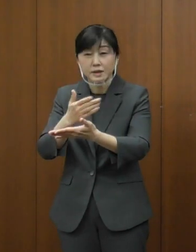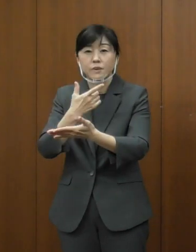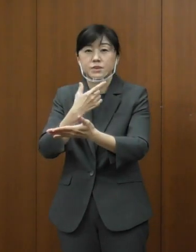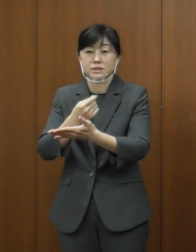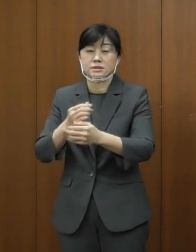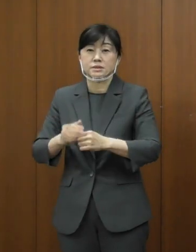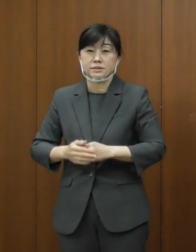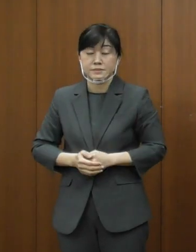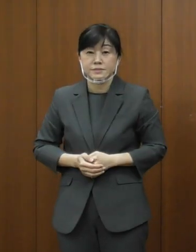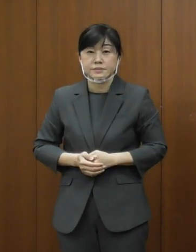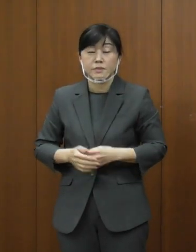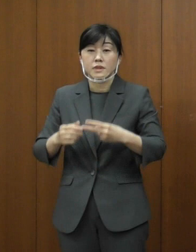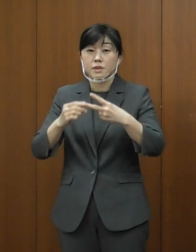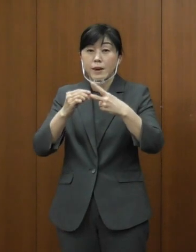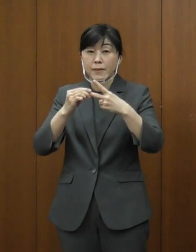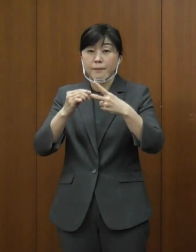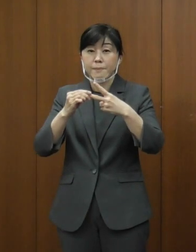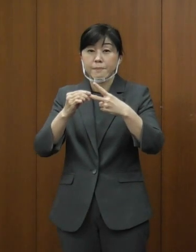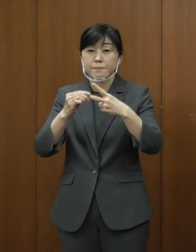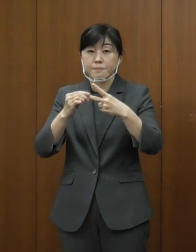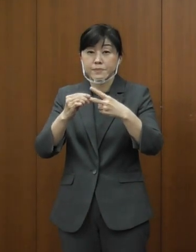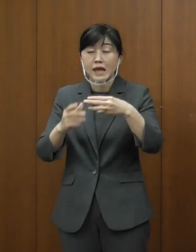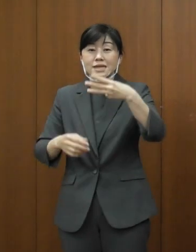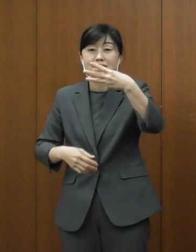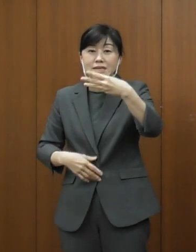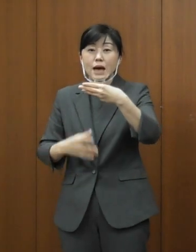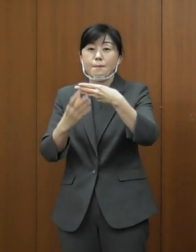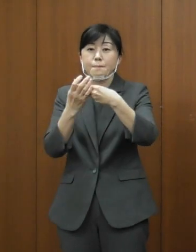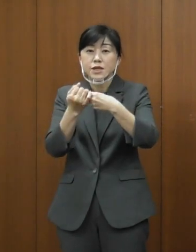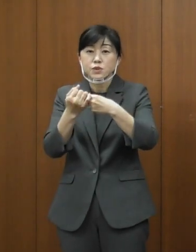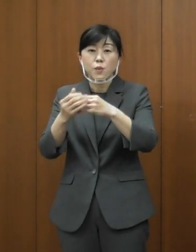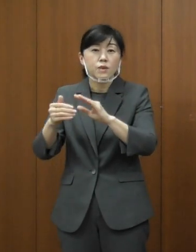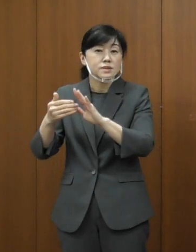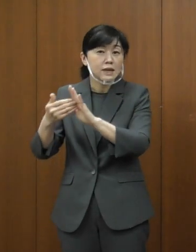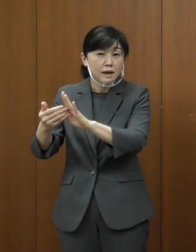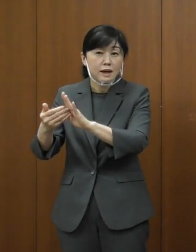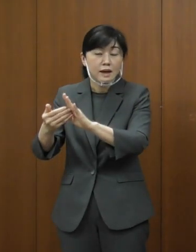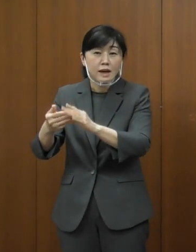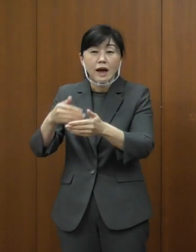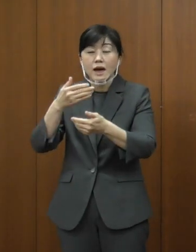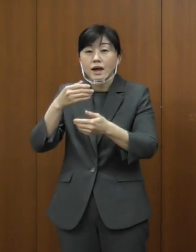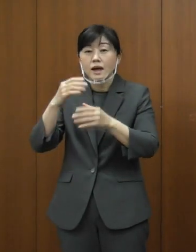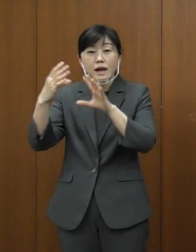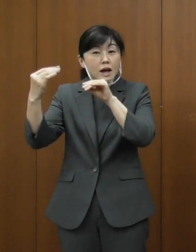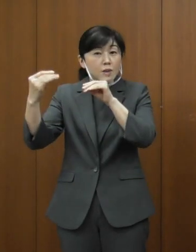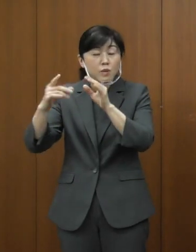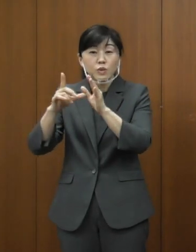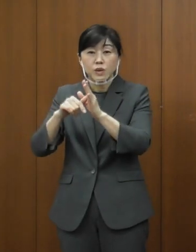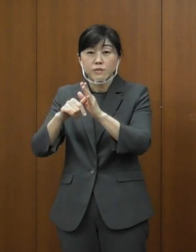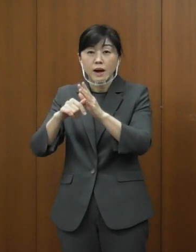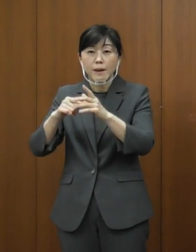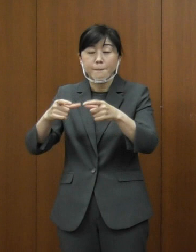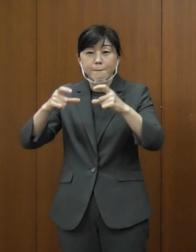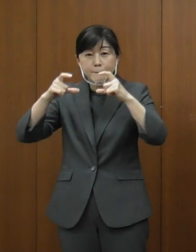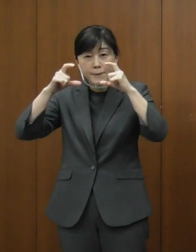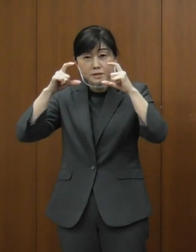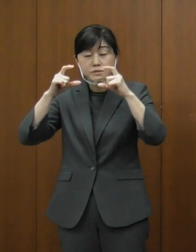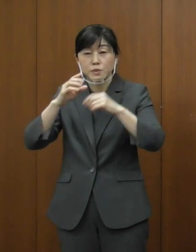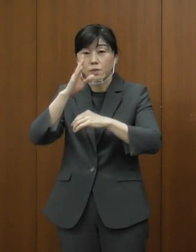。2番目に、3密を避け、会話するときには必ずマスクの着用をお願い